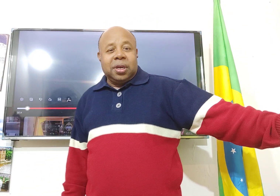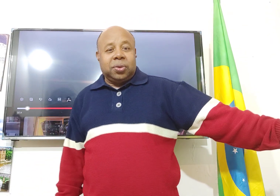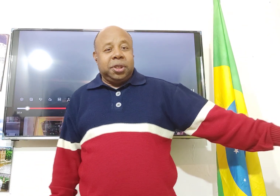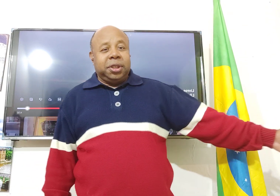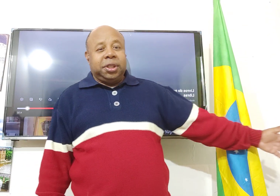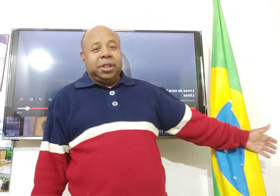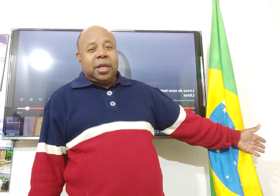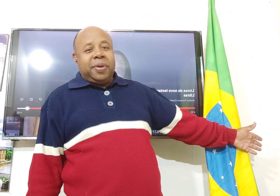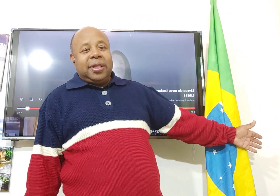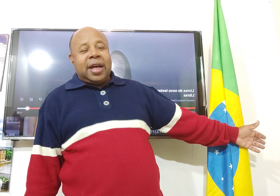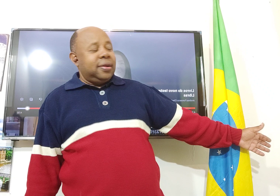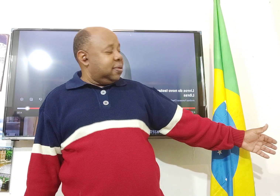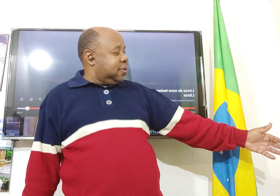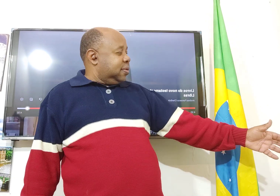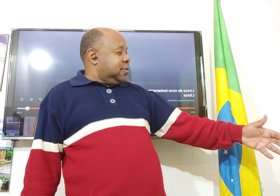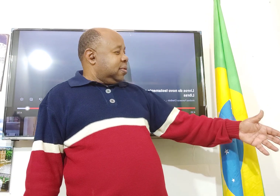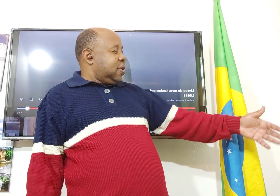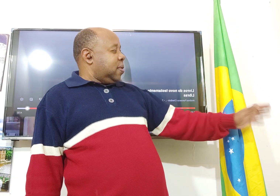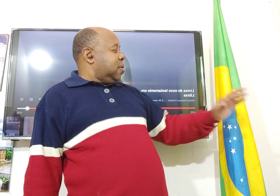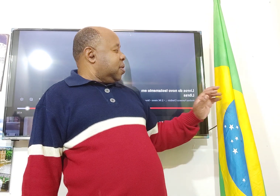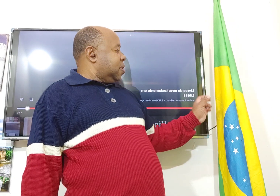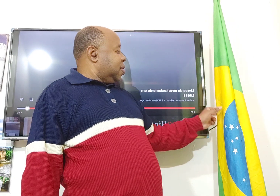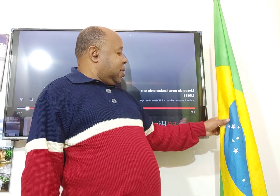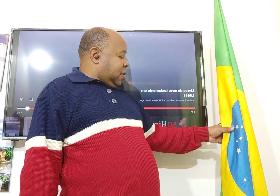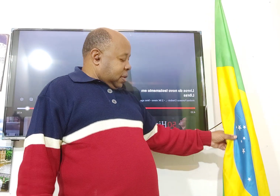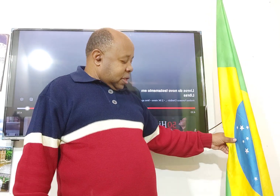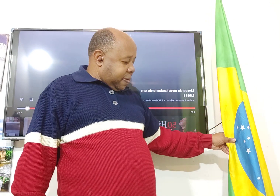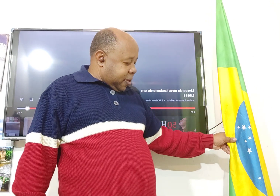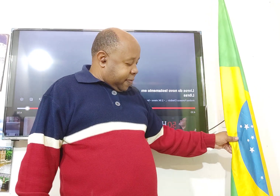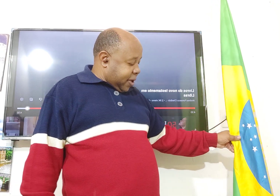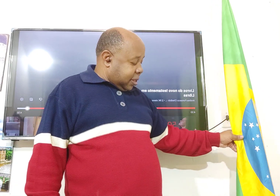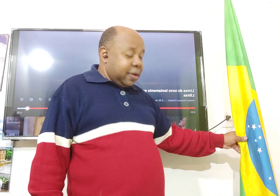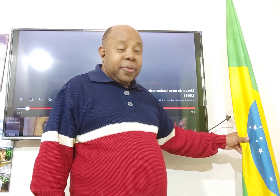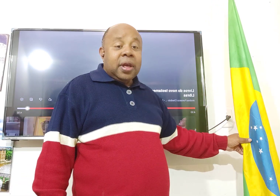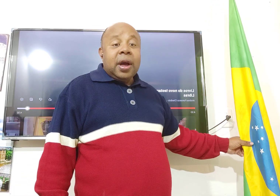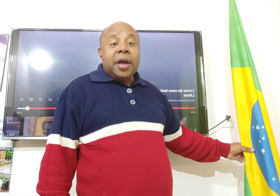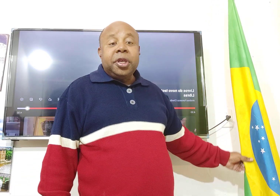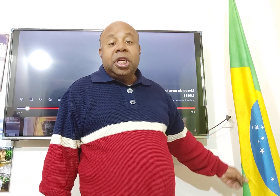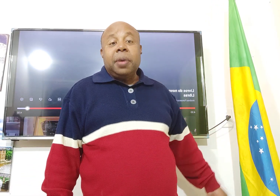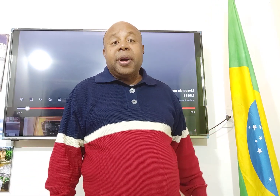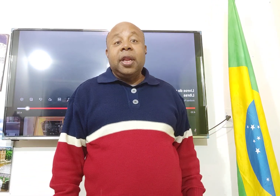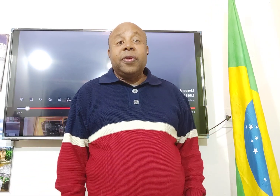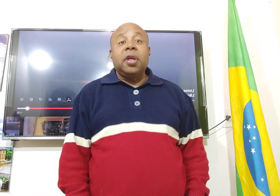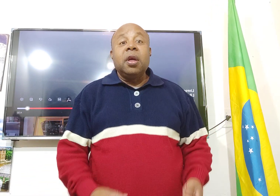com giz de cera pintado. Entendeu? Sabe? Você fala assim. Aí você chega pra criança e fala assim,